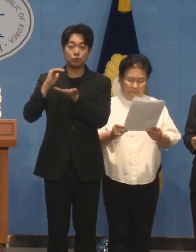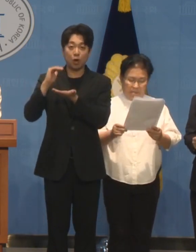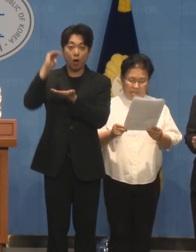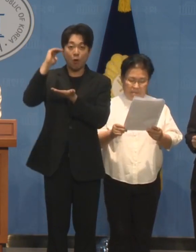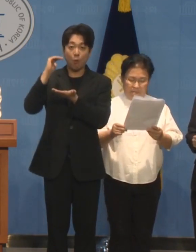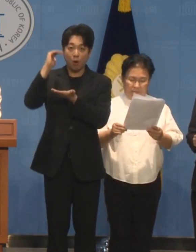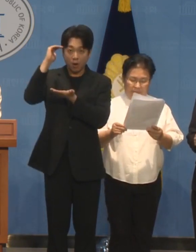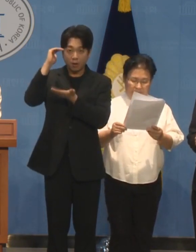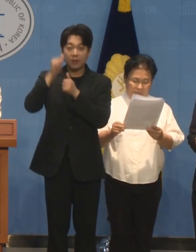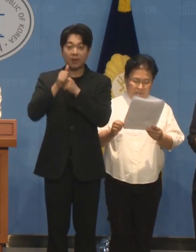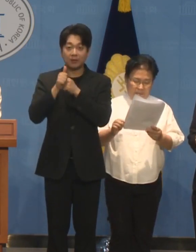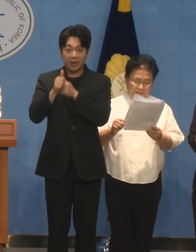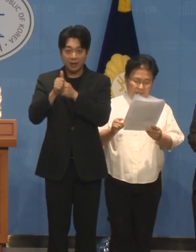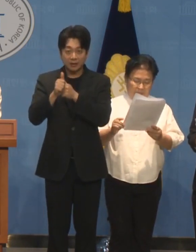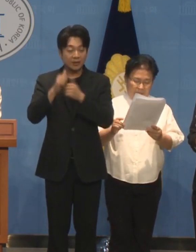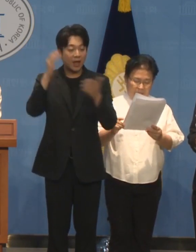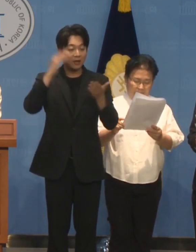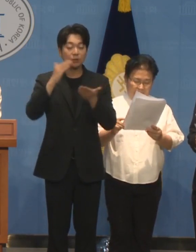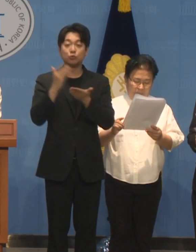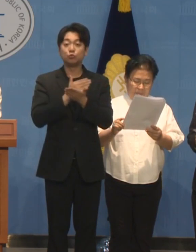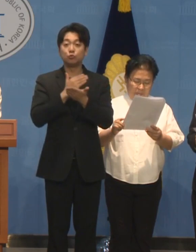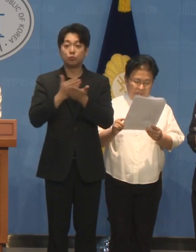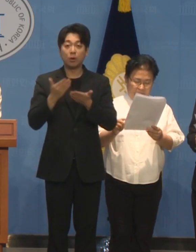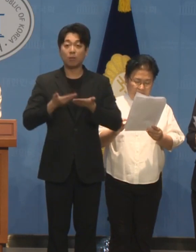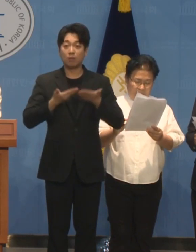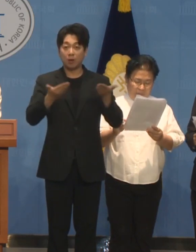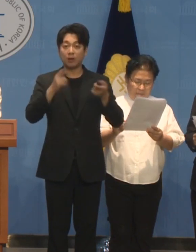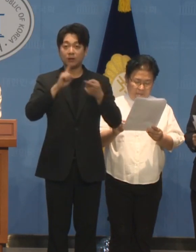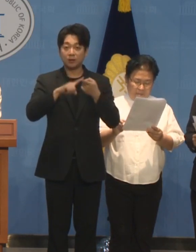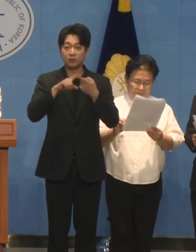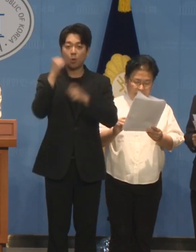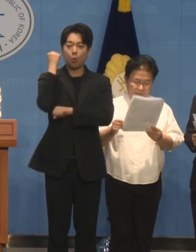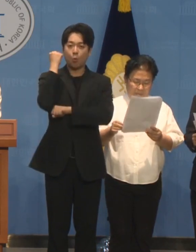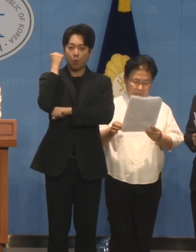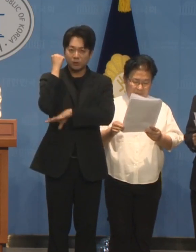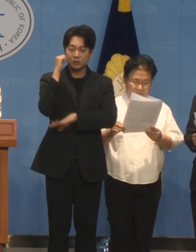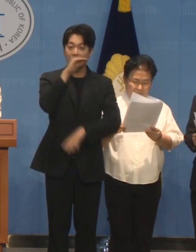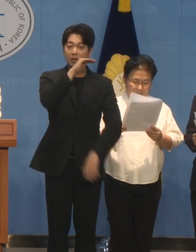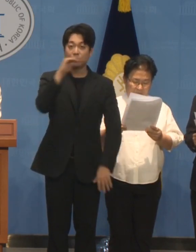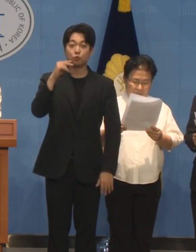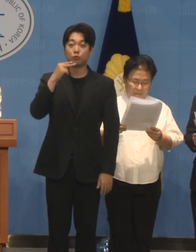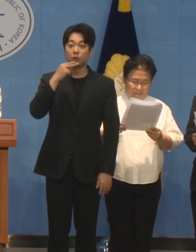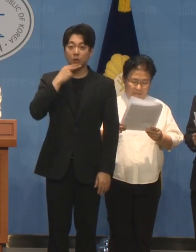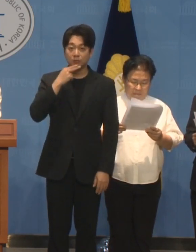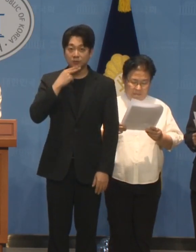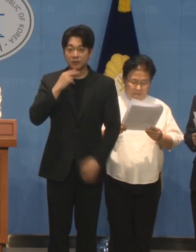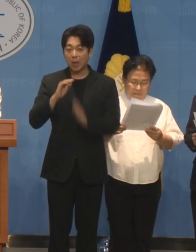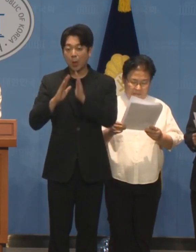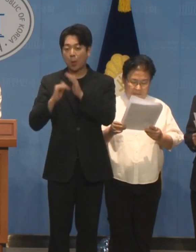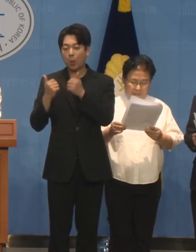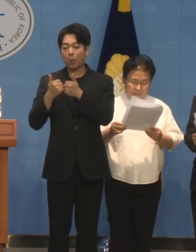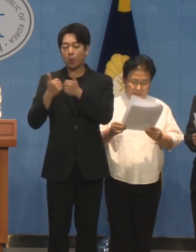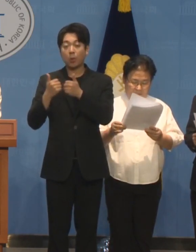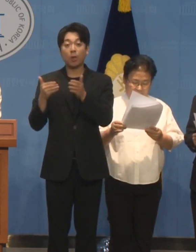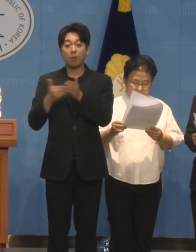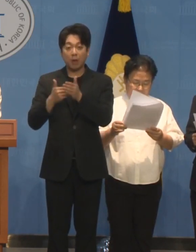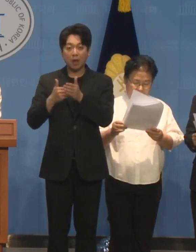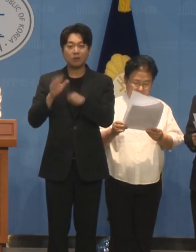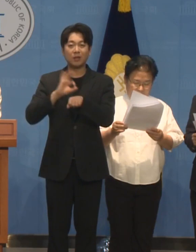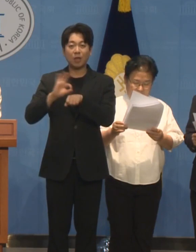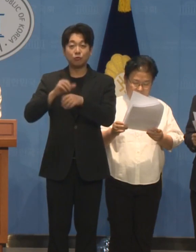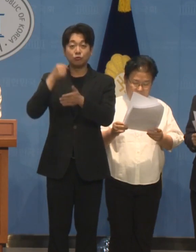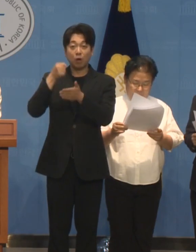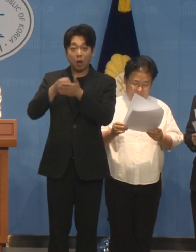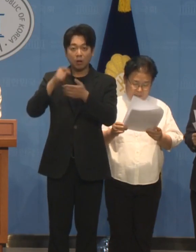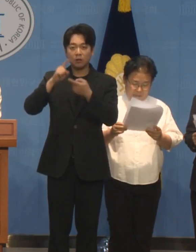의대별 정원 배정이 아무런 원칙과 기준 없이 밀실에서 졸속으로 추진되었다는 것을 인정하고